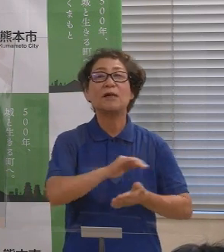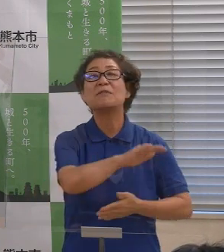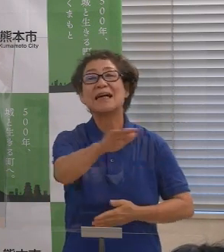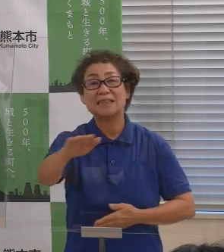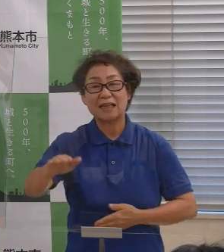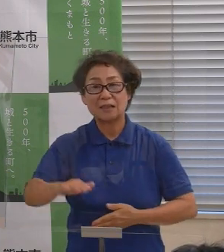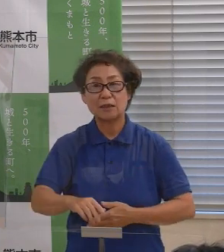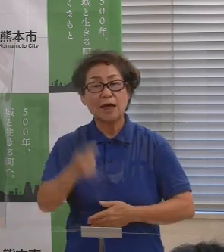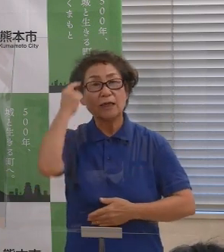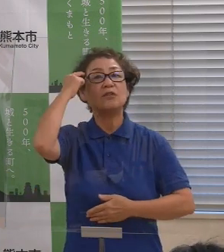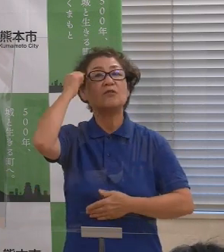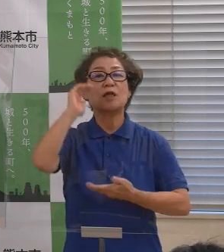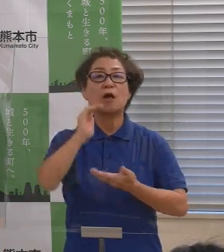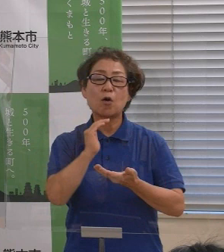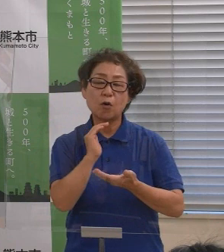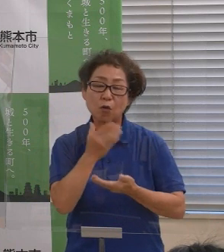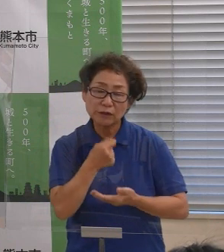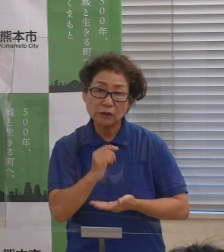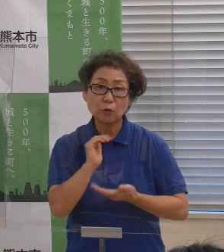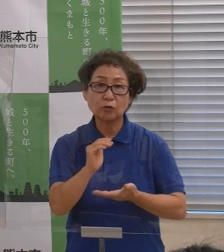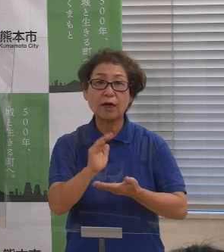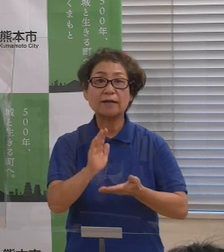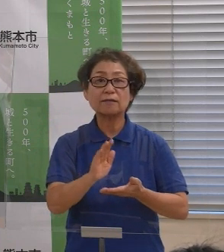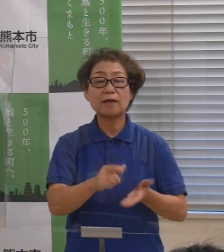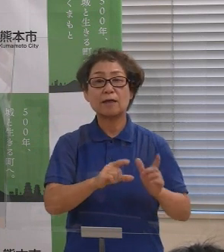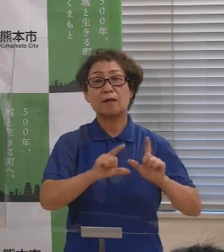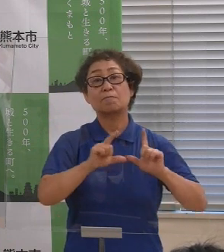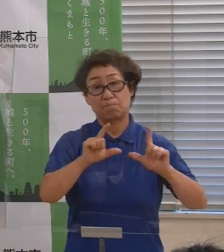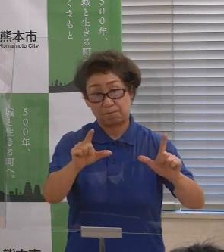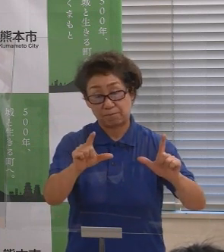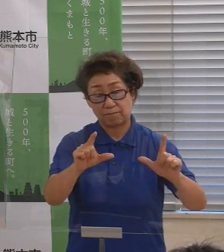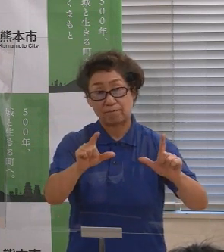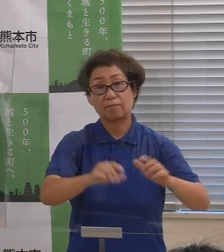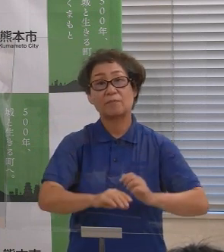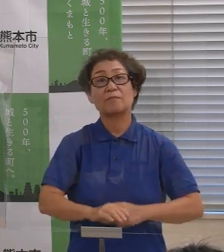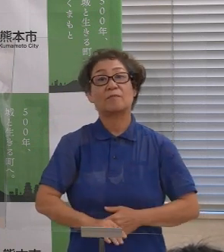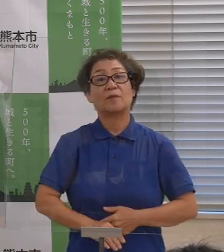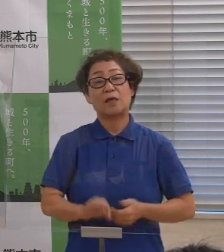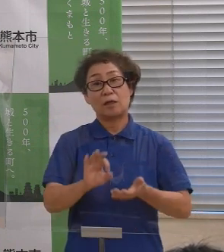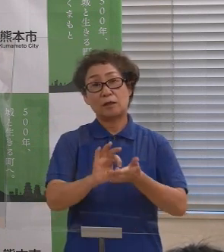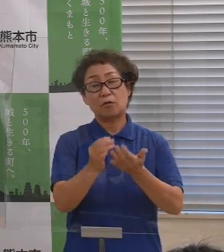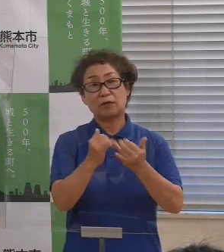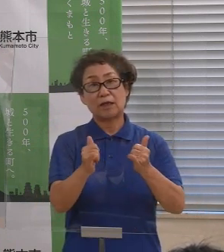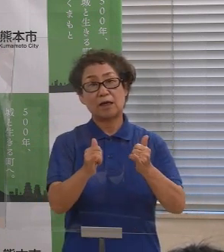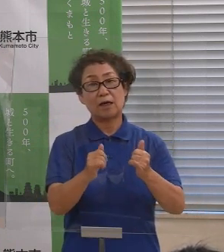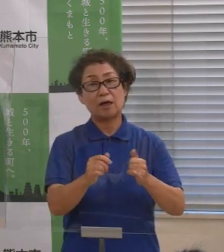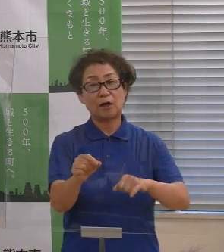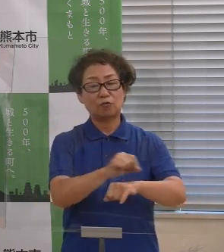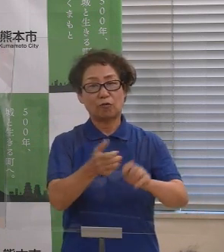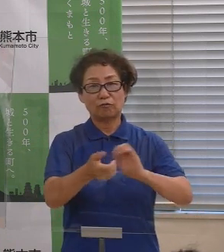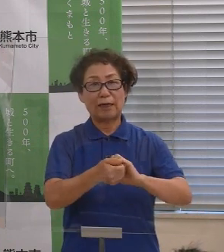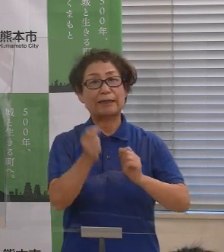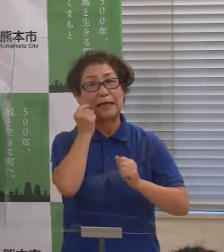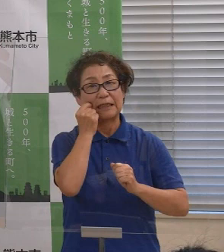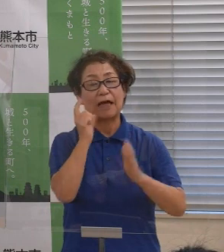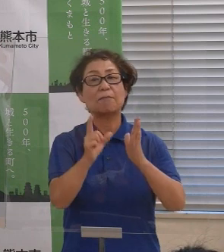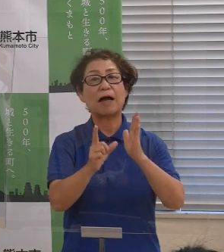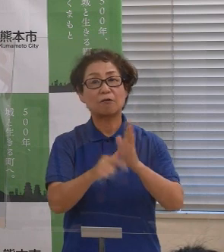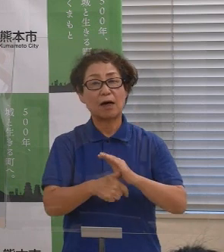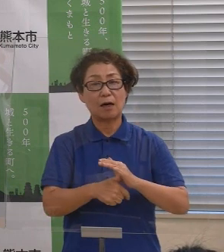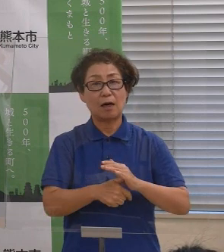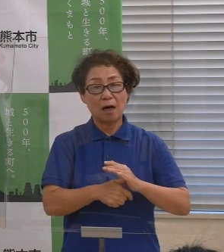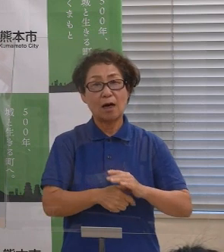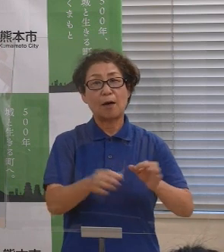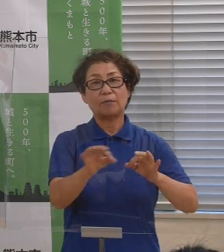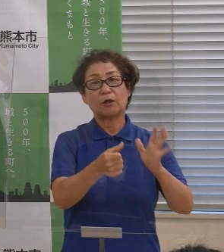々に、気づいていただくという意味でも非常に大きいですから、その利用者が特定できない場合にはですね、公表